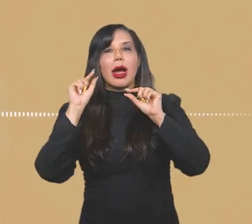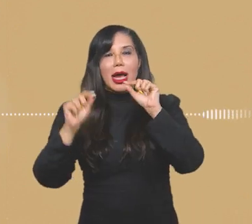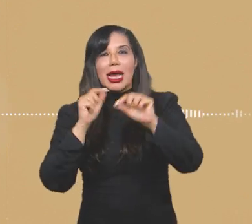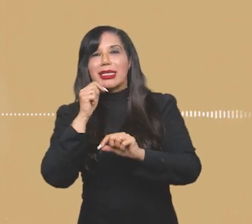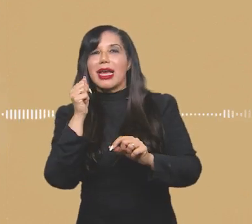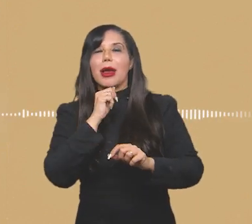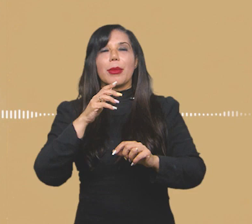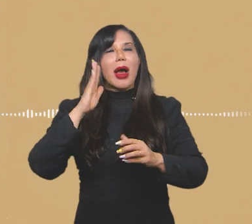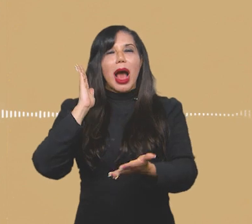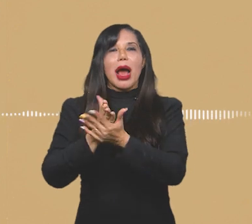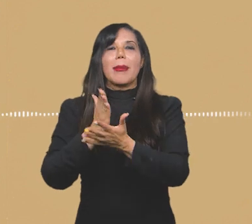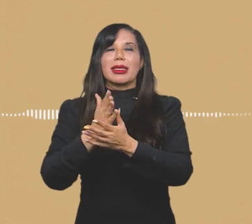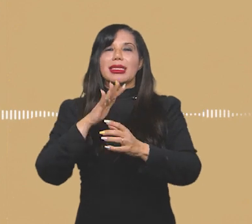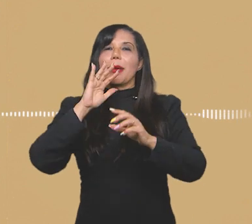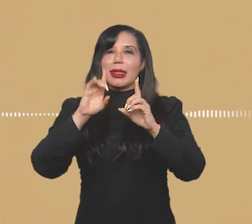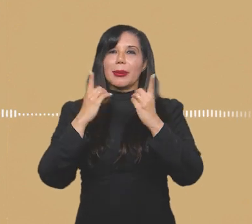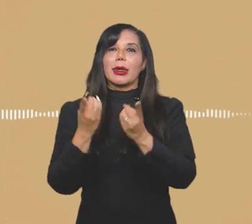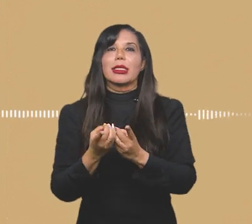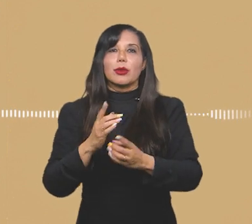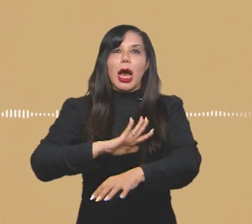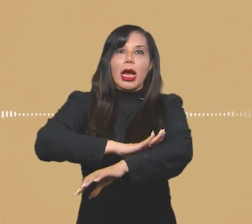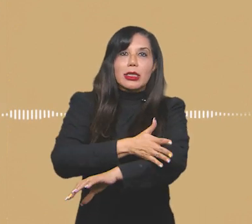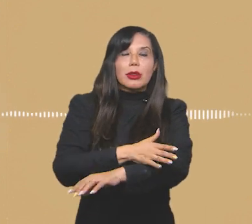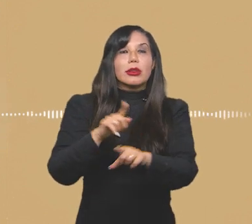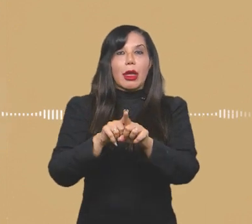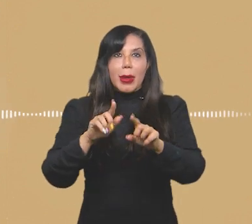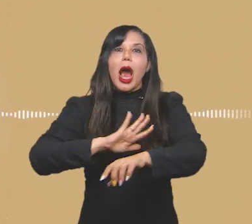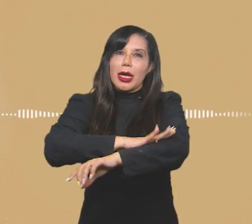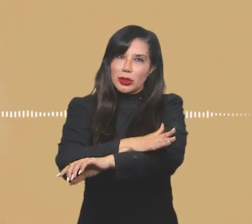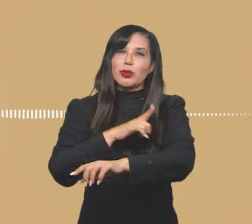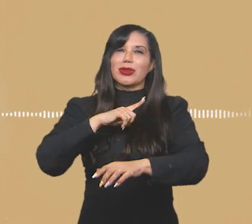do mito da democracia racial e a denúncia do racismo estrutural.